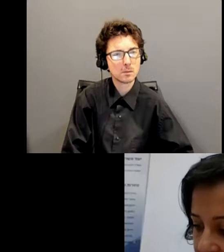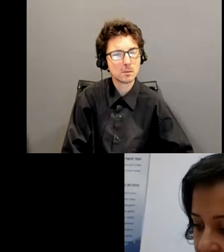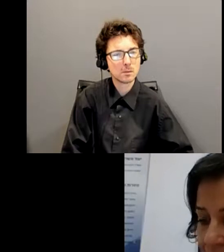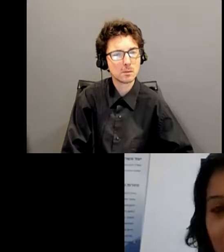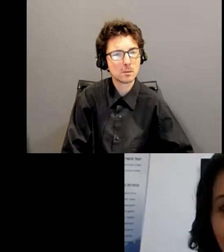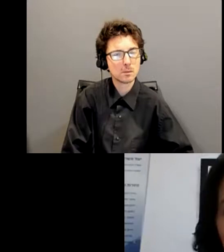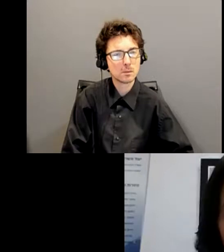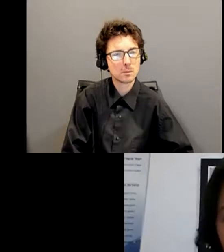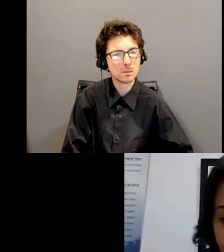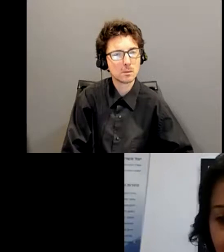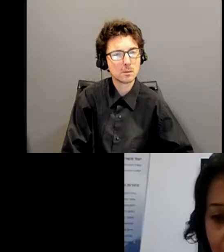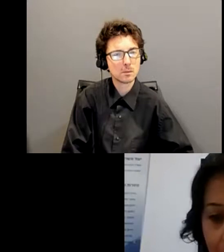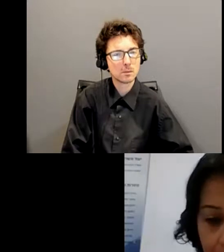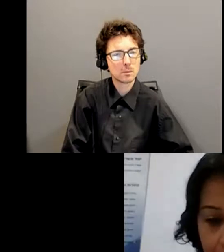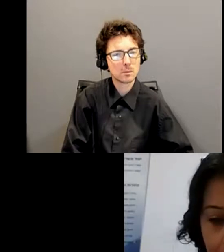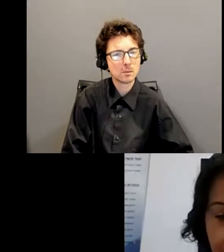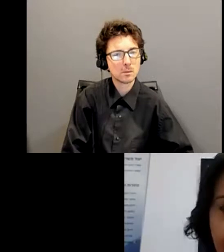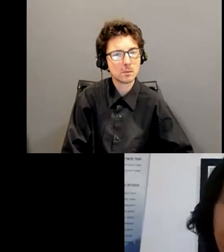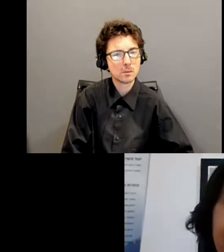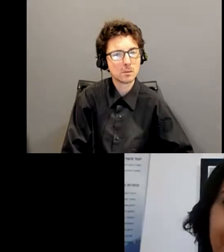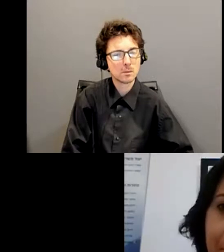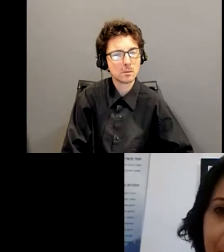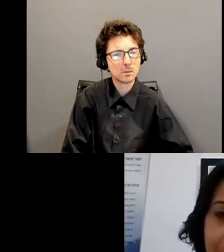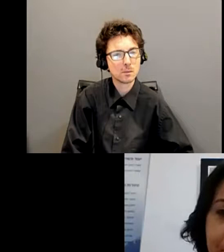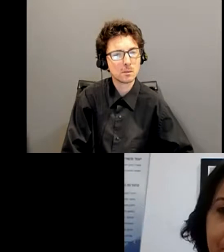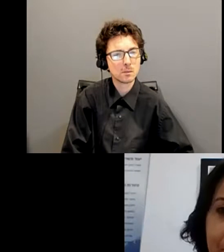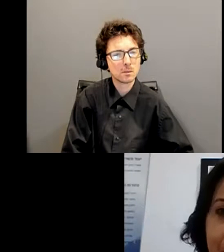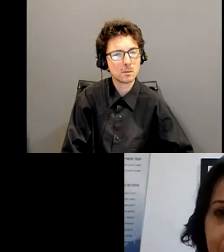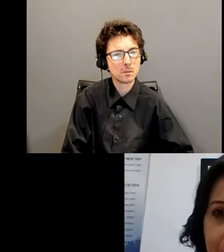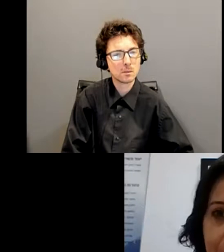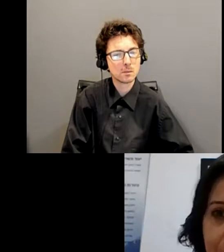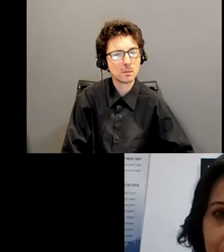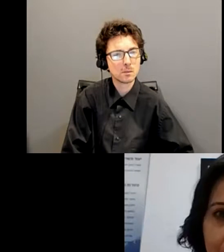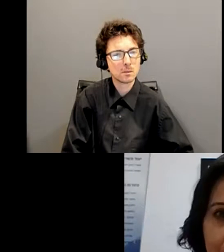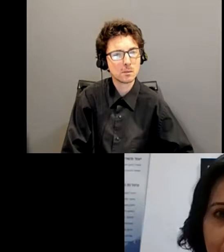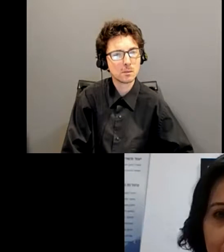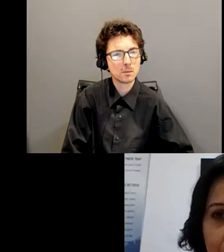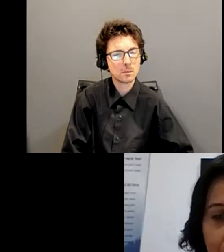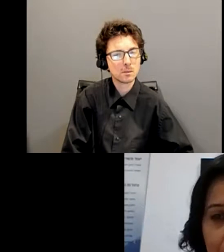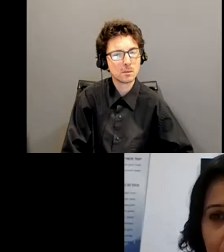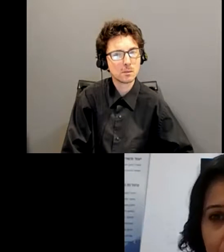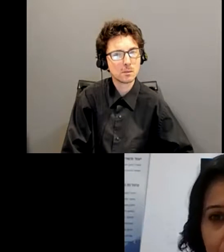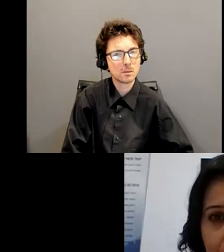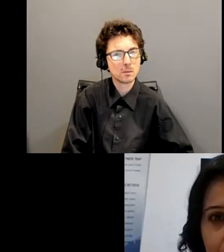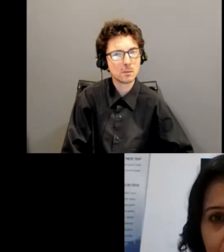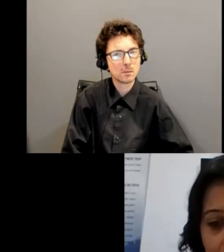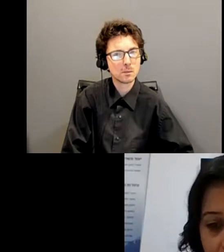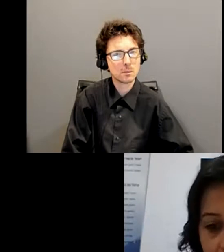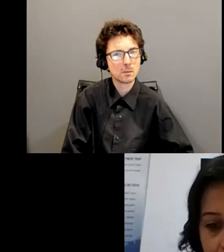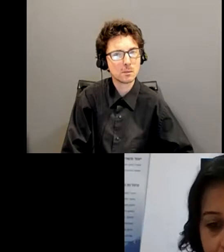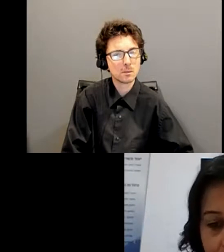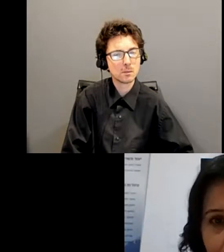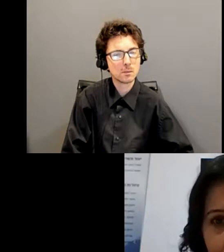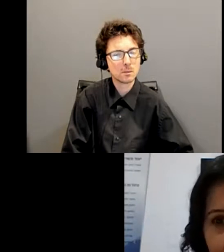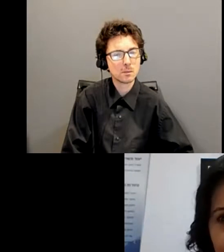لكن الإتاحة عندنا والسبل اللي هي تمهد لهم بالوصول لهدفهم